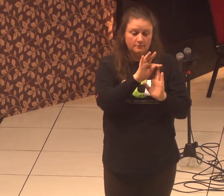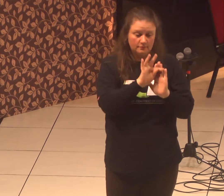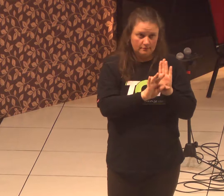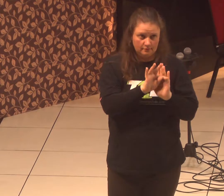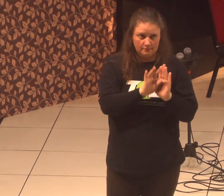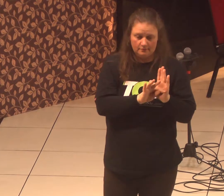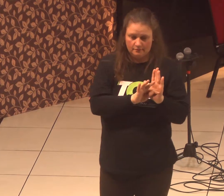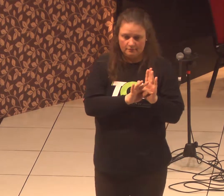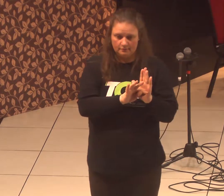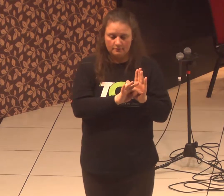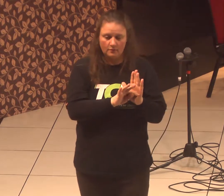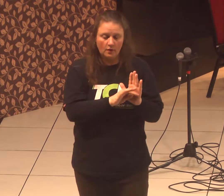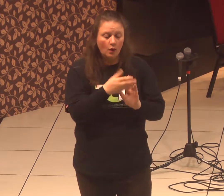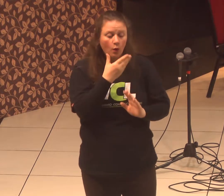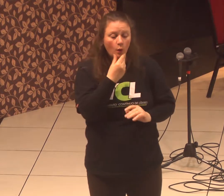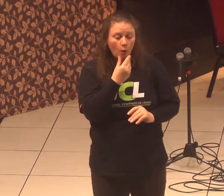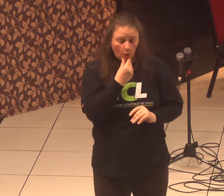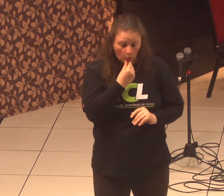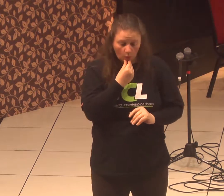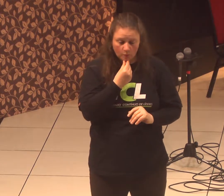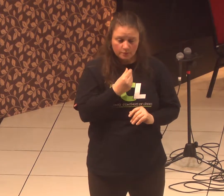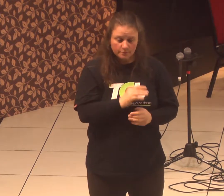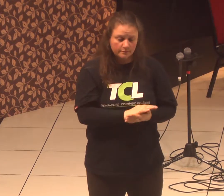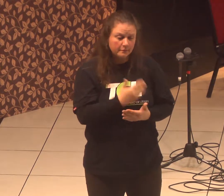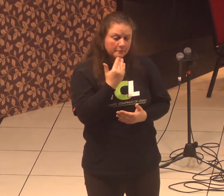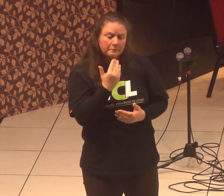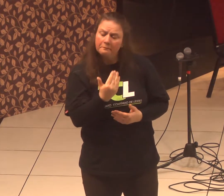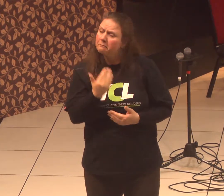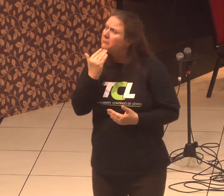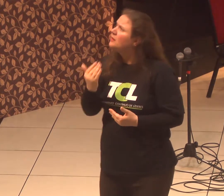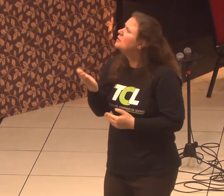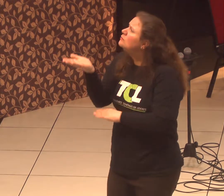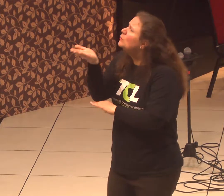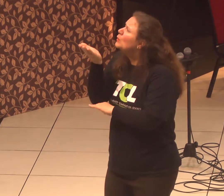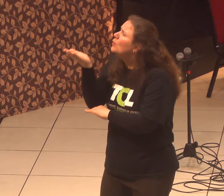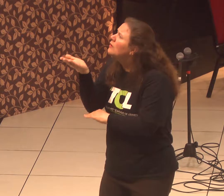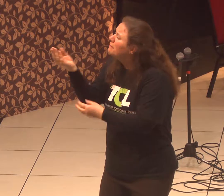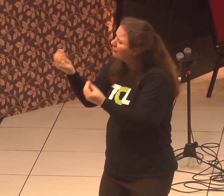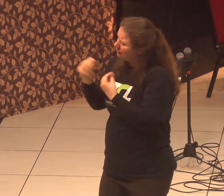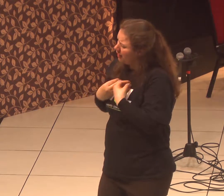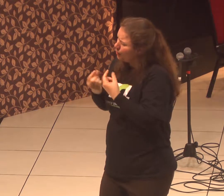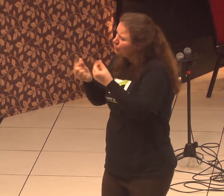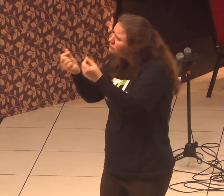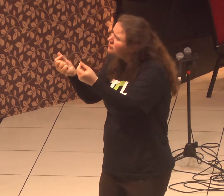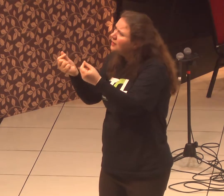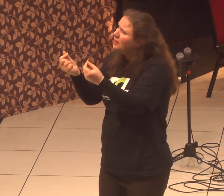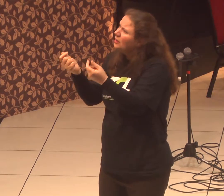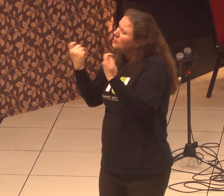certo? O homem pediu a Pedro e ao João uma esmola.